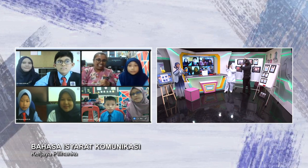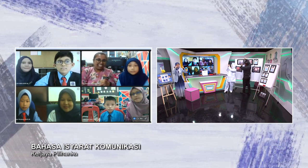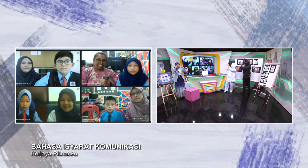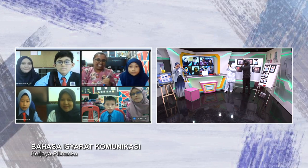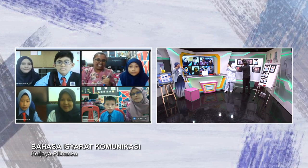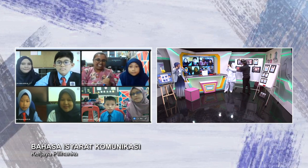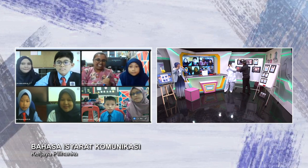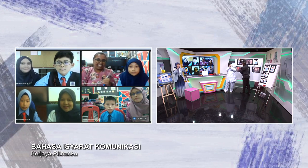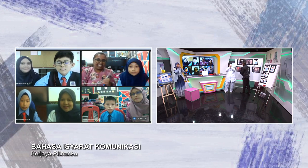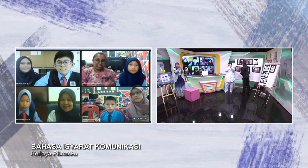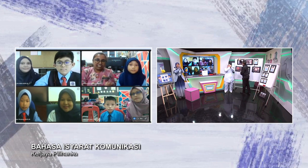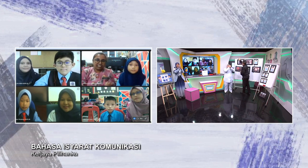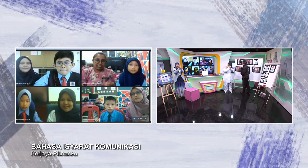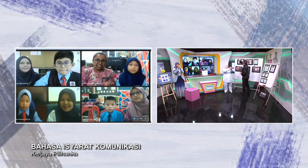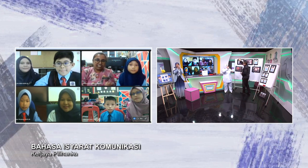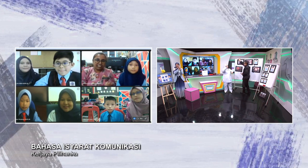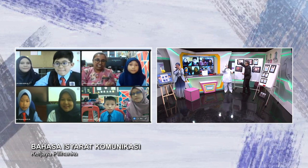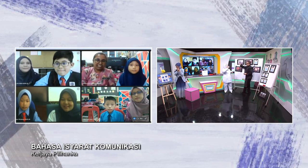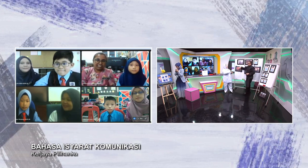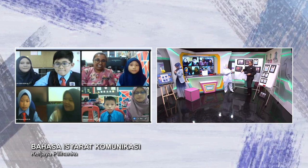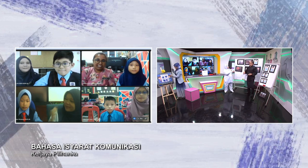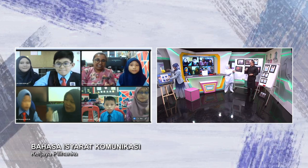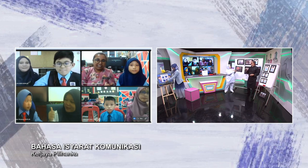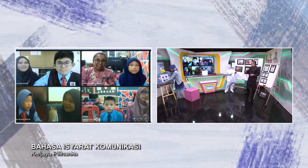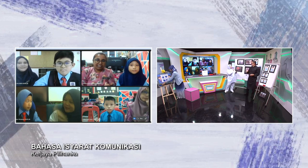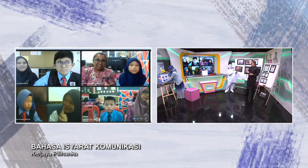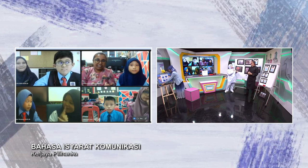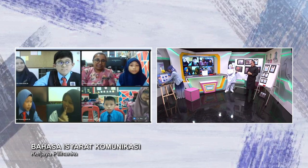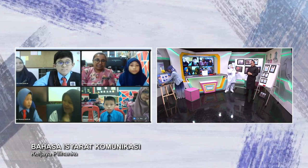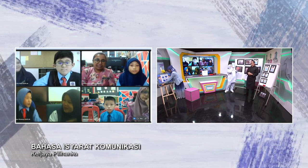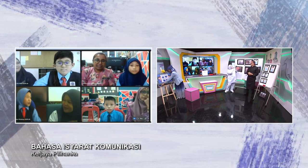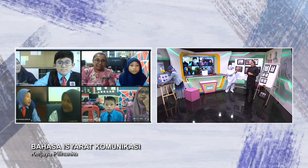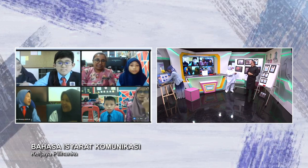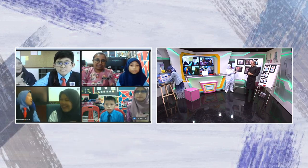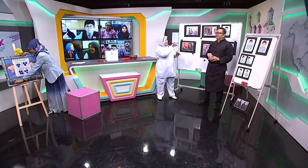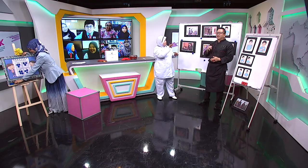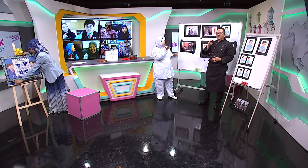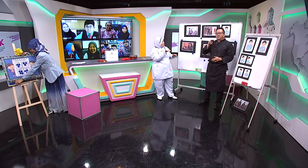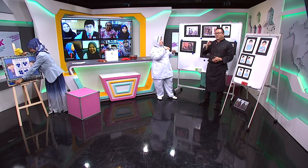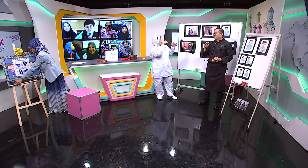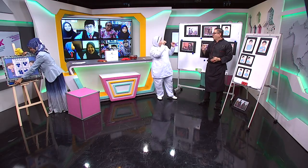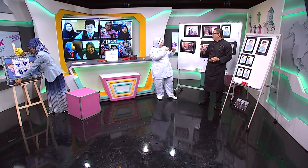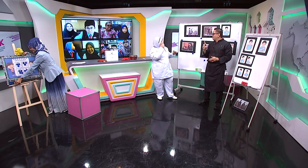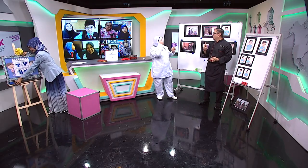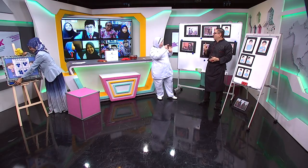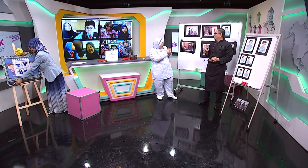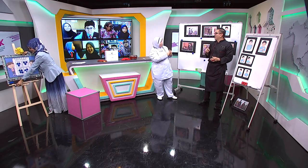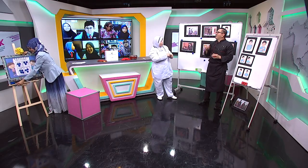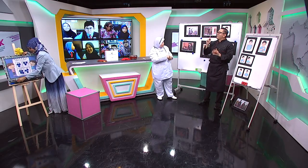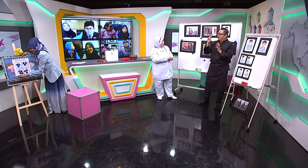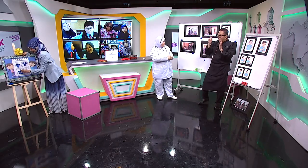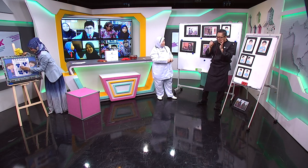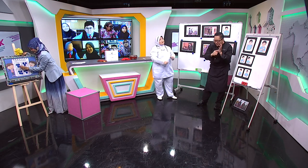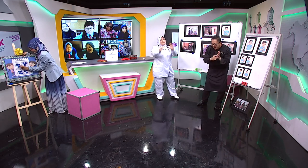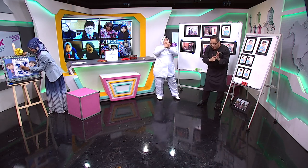semuanya. Tanya. Bagus. Okey. Maksudnya murid-murid kita boleh ya, je. Ya, murid dah kuasai. Boleh kenal je,